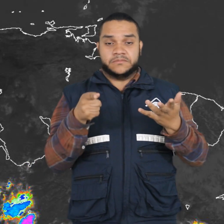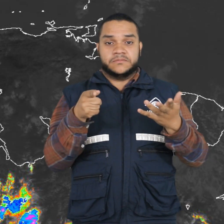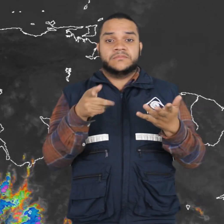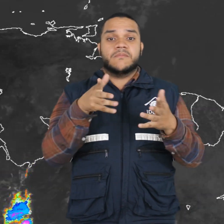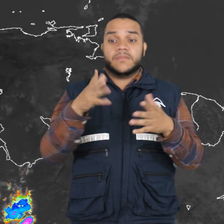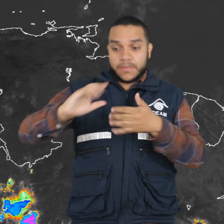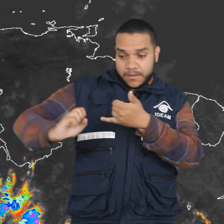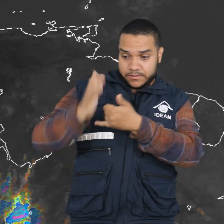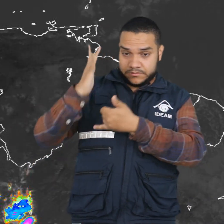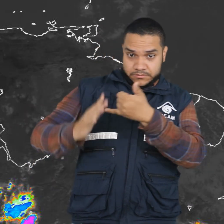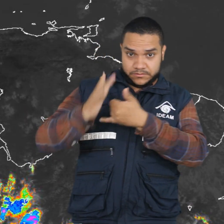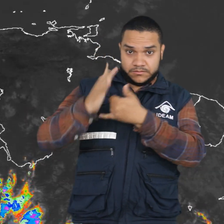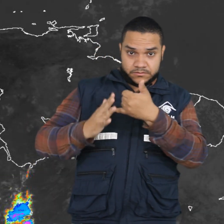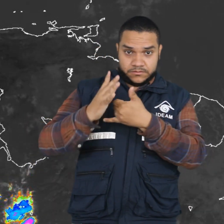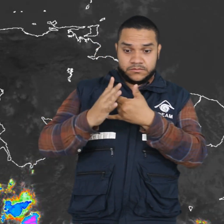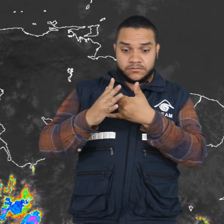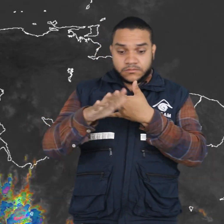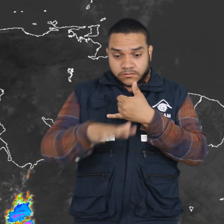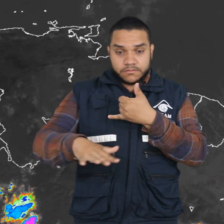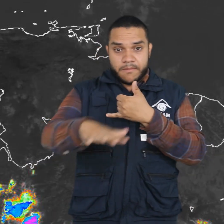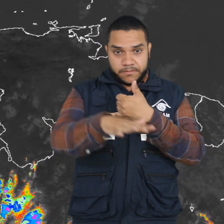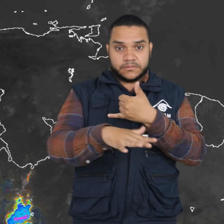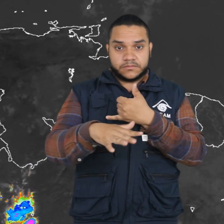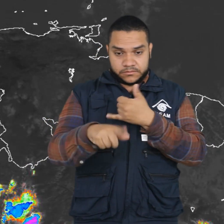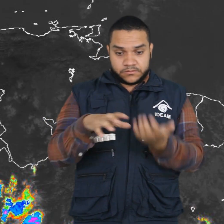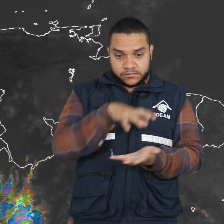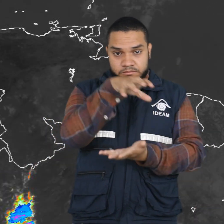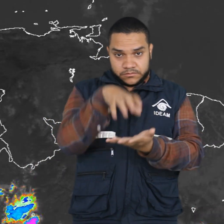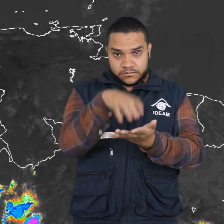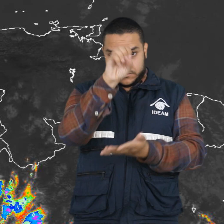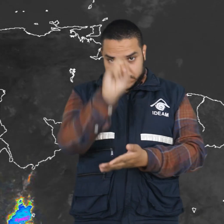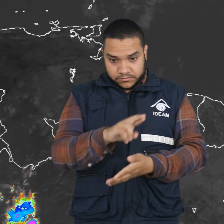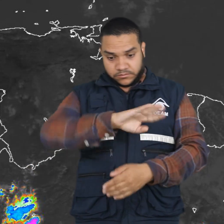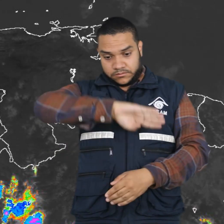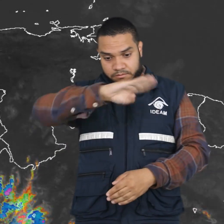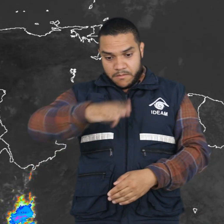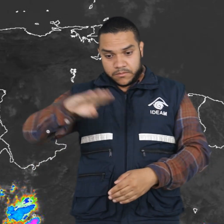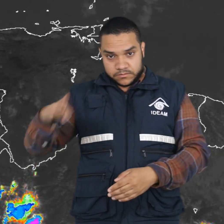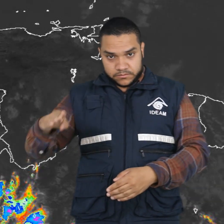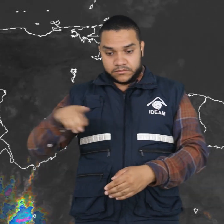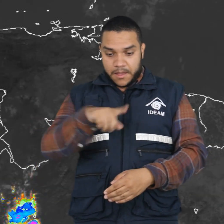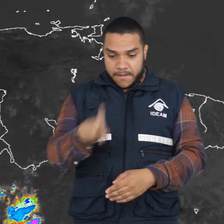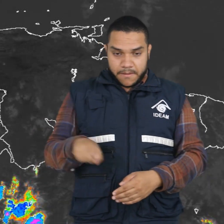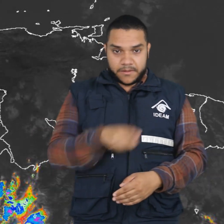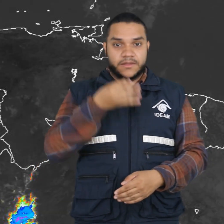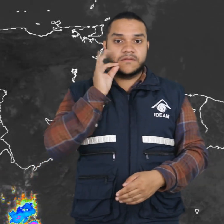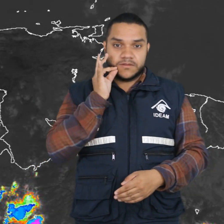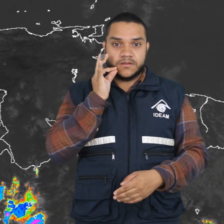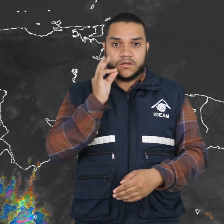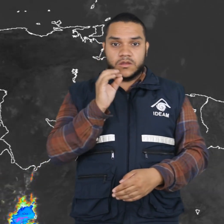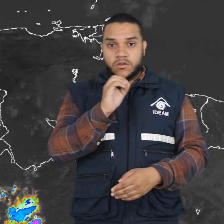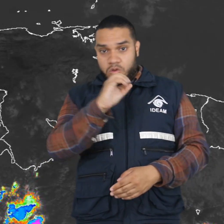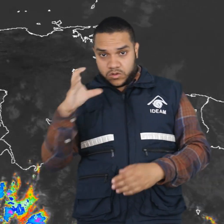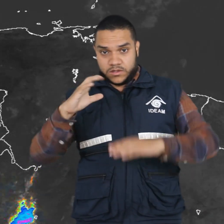en zonas del Pacífico colombiano, algunas áreas del centro y sur de Antioquia, la zona cafetera, el occidente